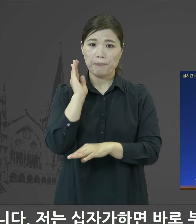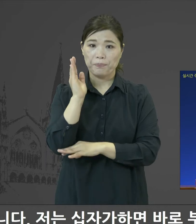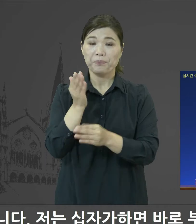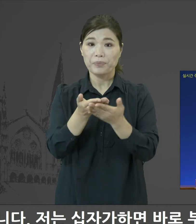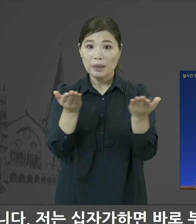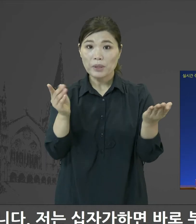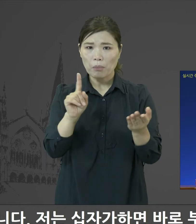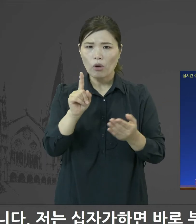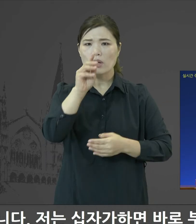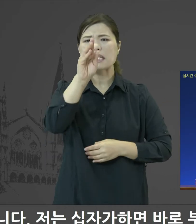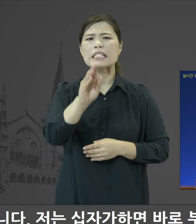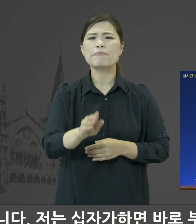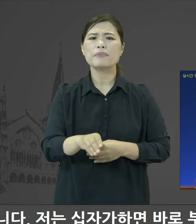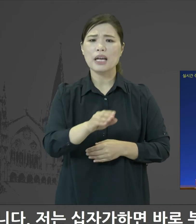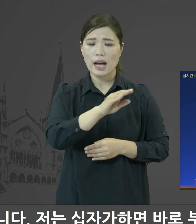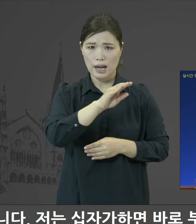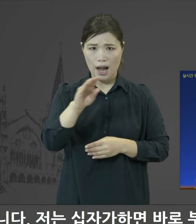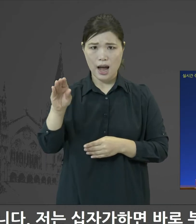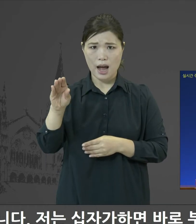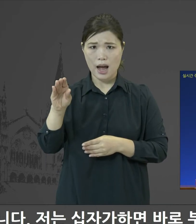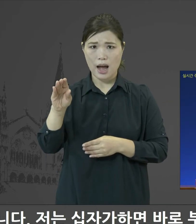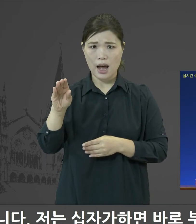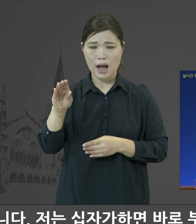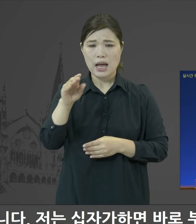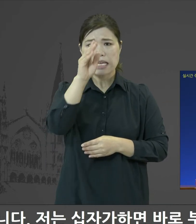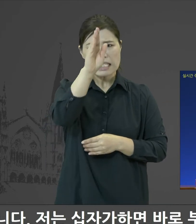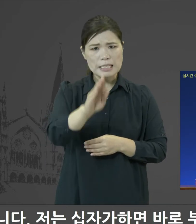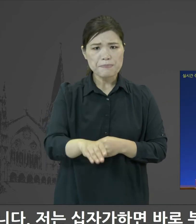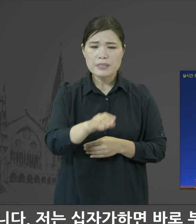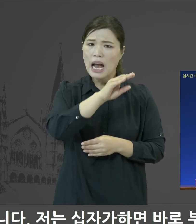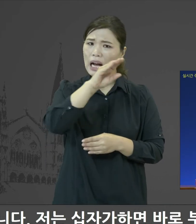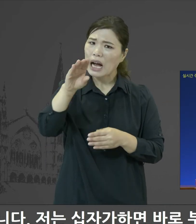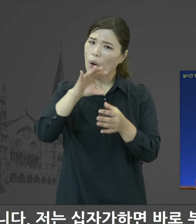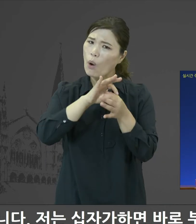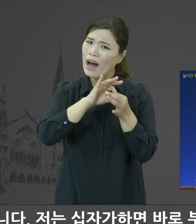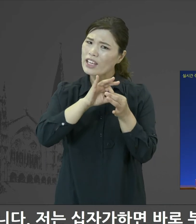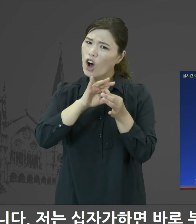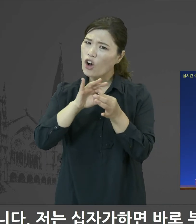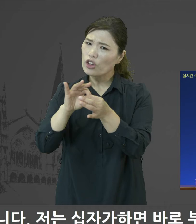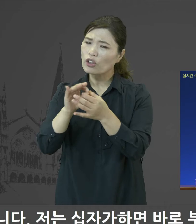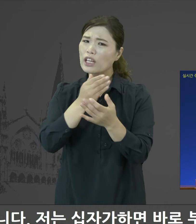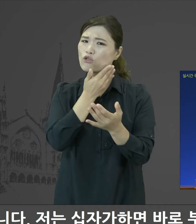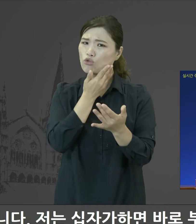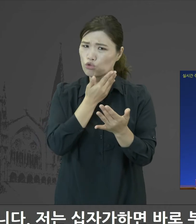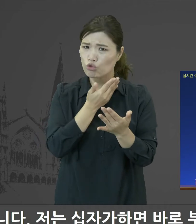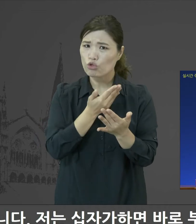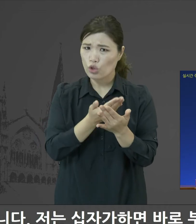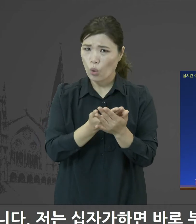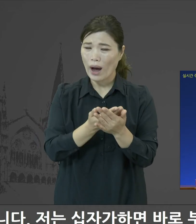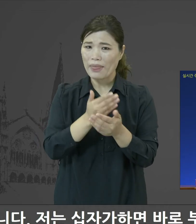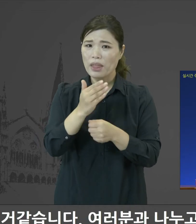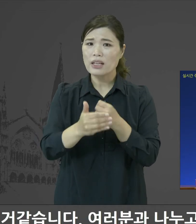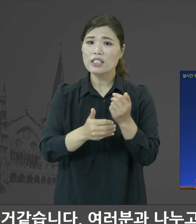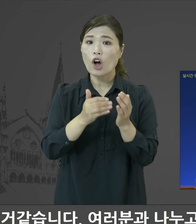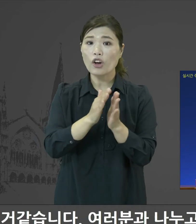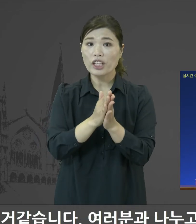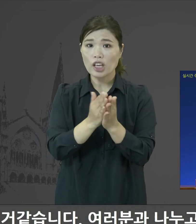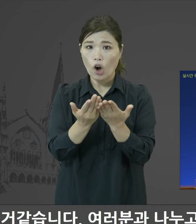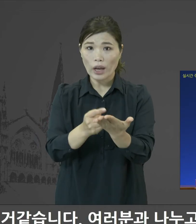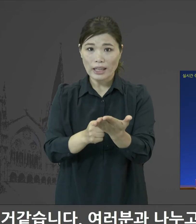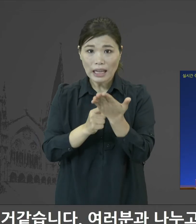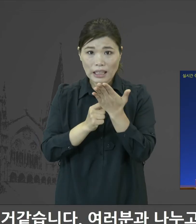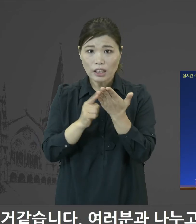십자가 그러면 십자가와 연결된 성경의 중요한 단어가 죄사함입니다.